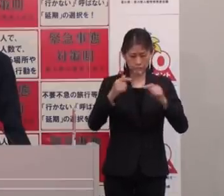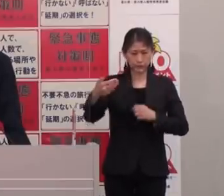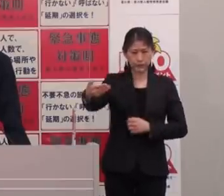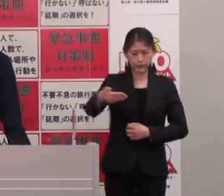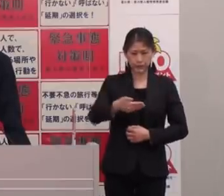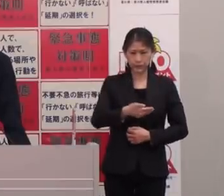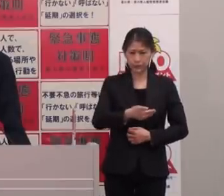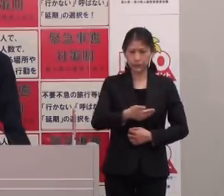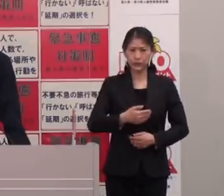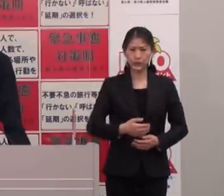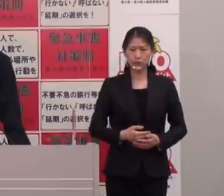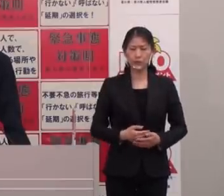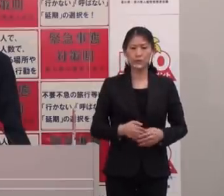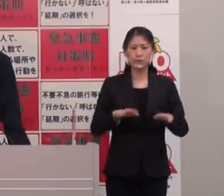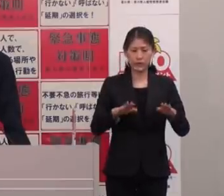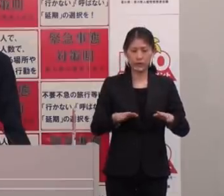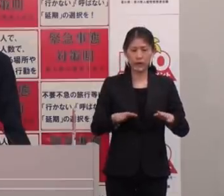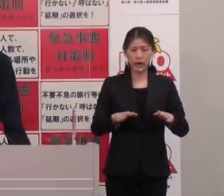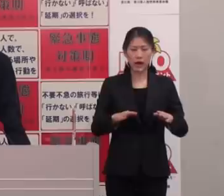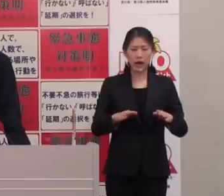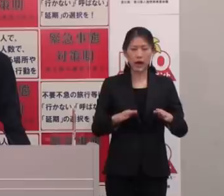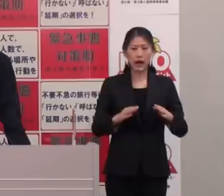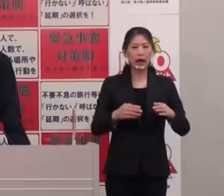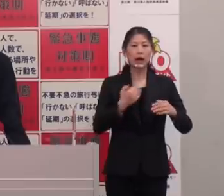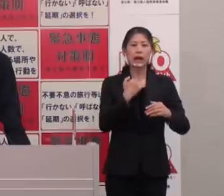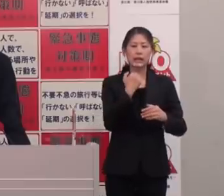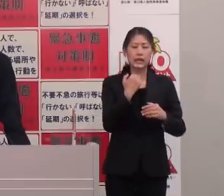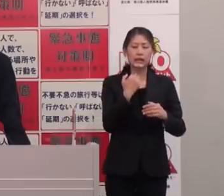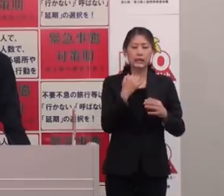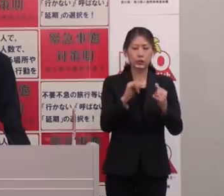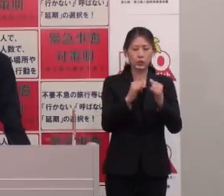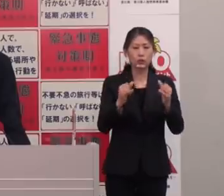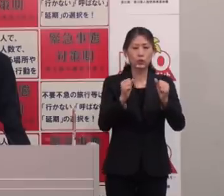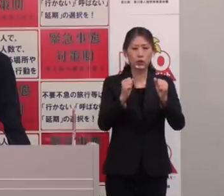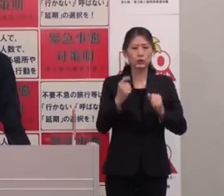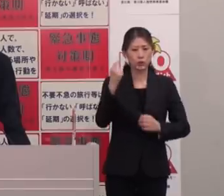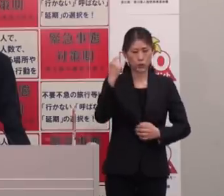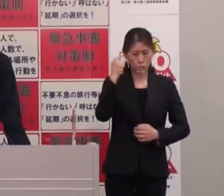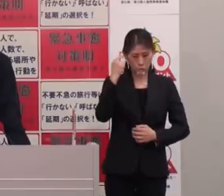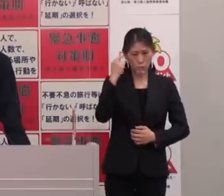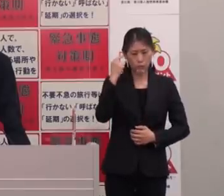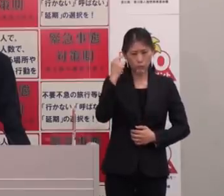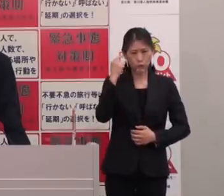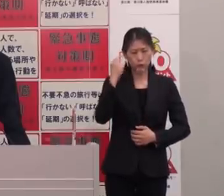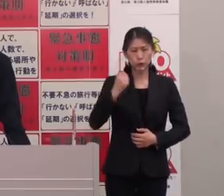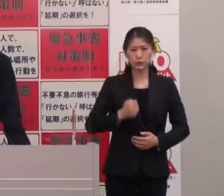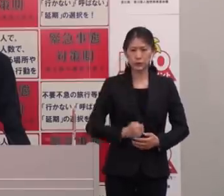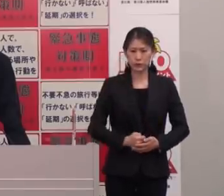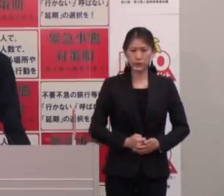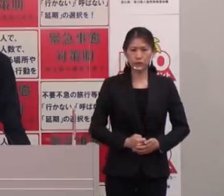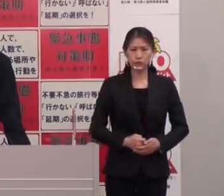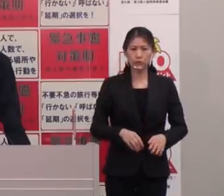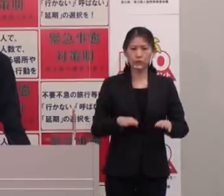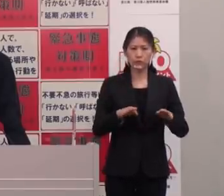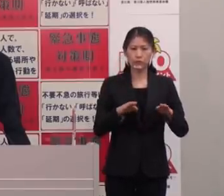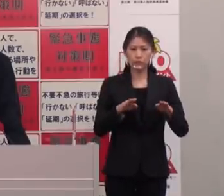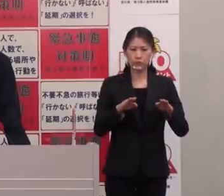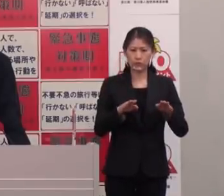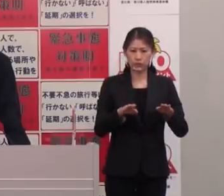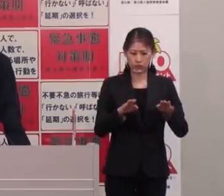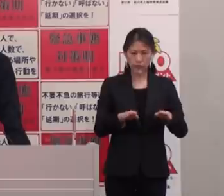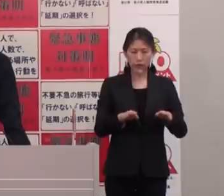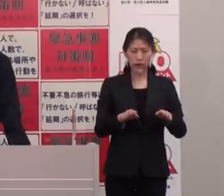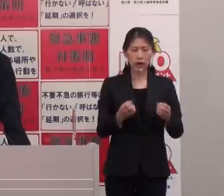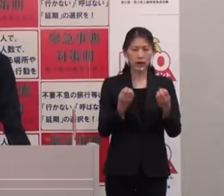ていうのがいらっしゃるというふうに知事もおっしゃっていましたが、その方々がもう現状いらっしゃる中で、今この感染者が60人